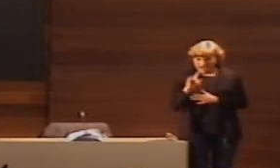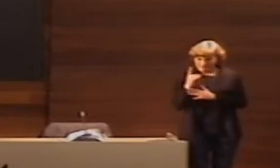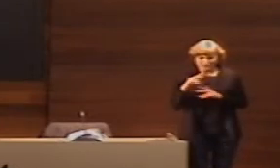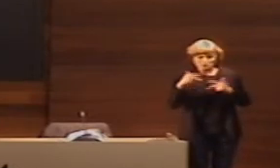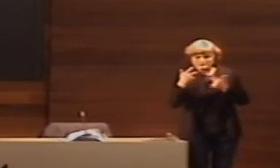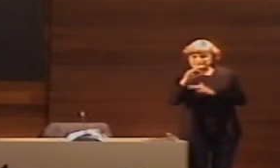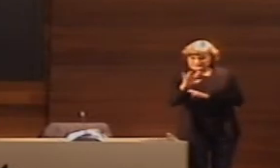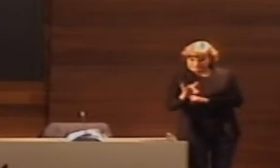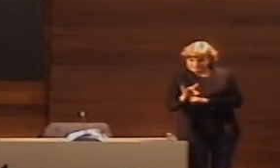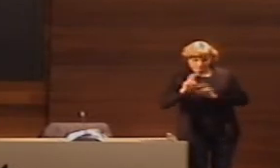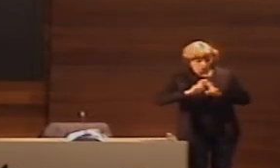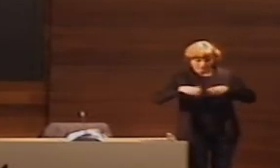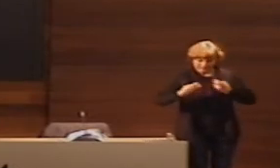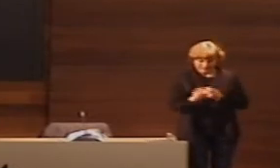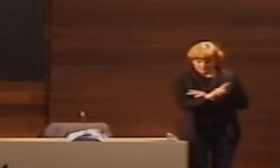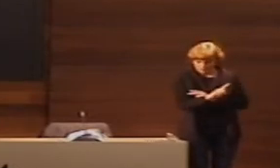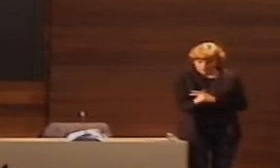ser reciclados, ¿no?